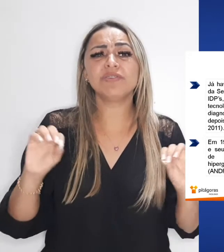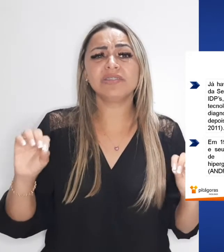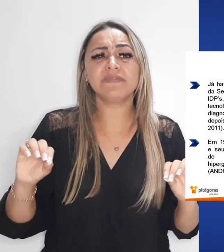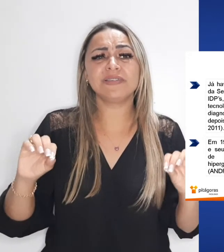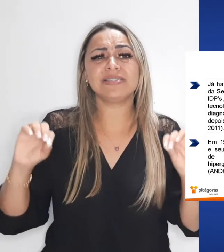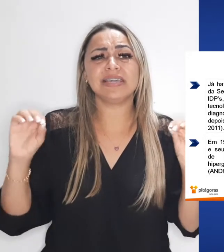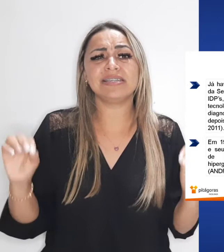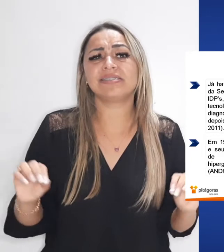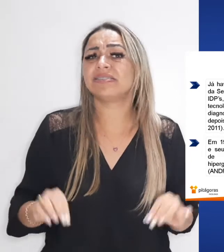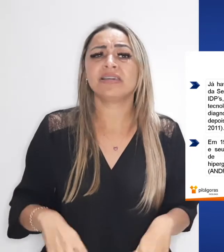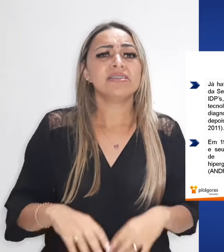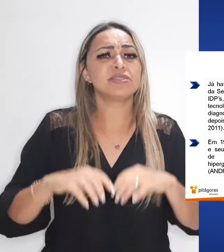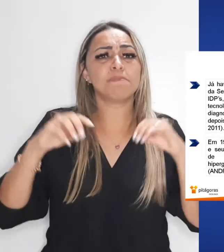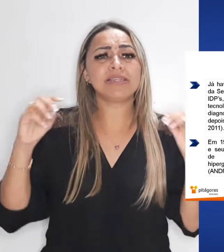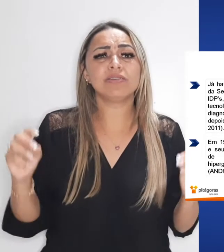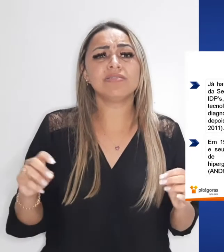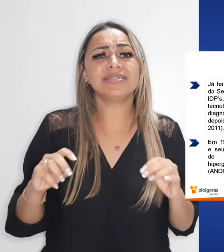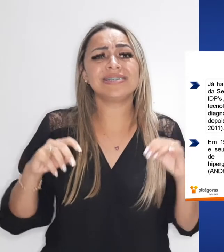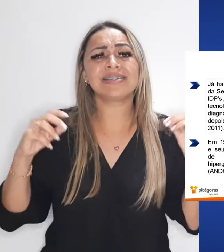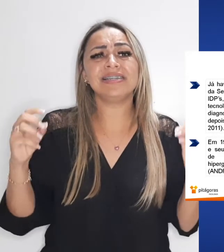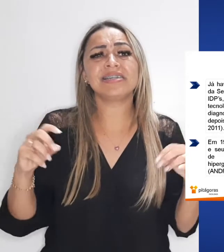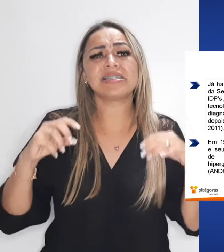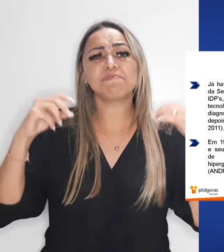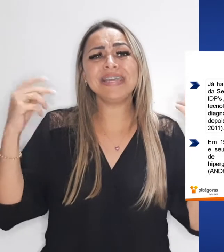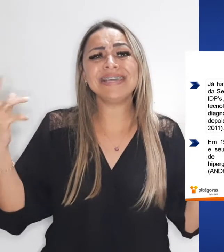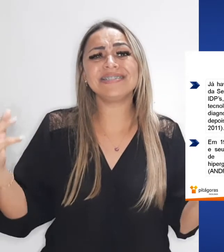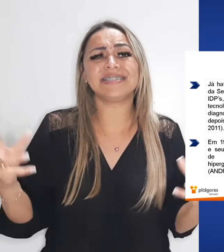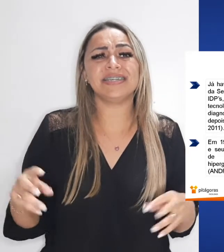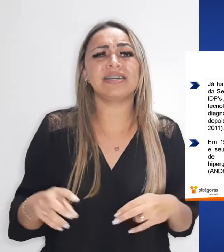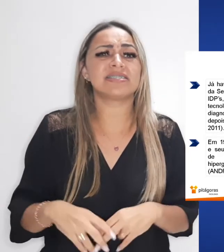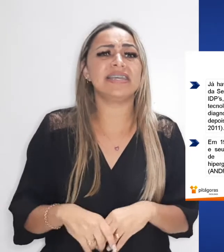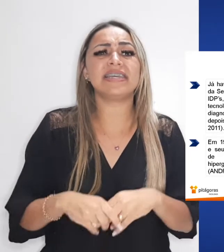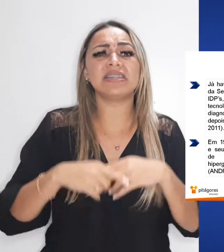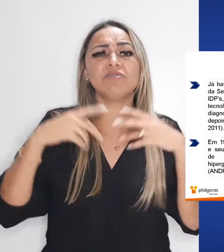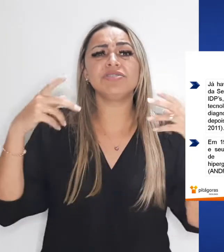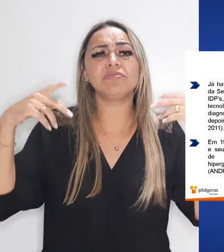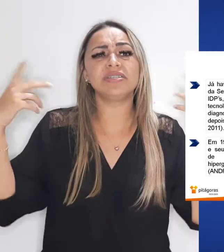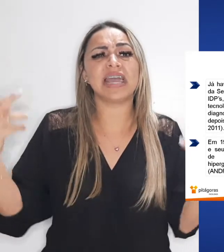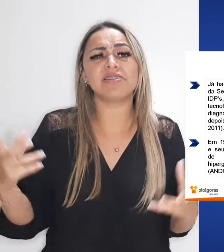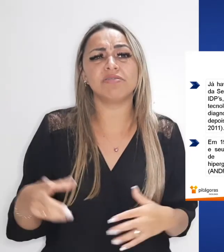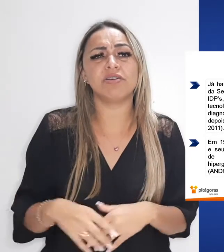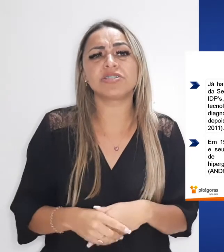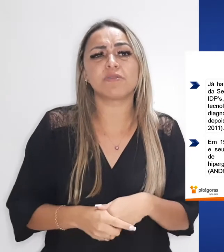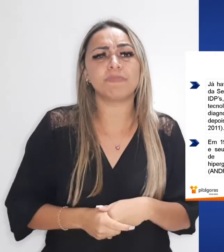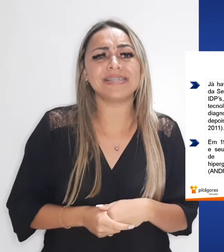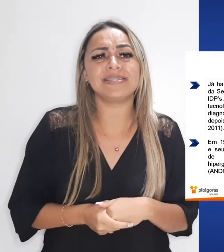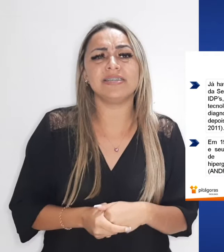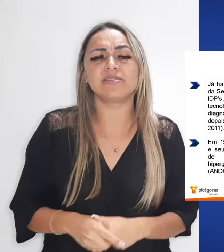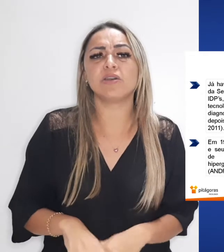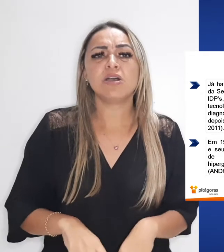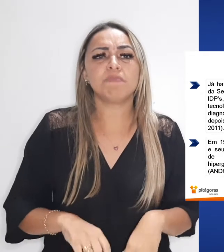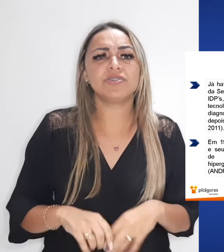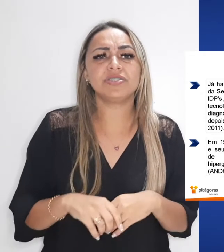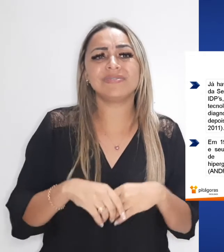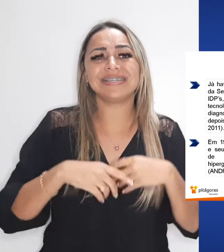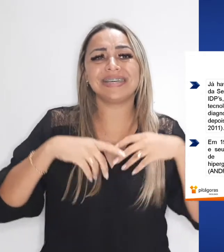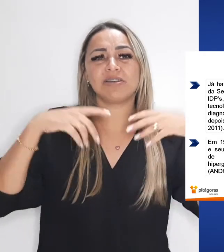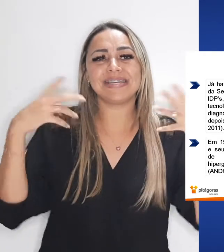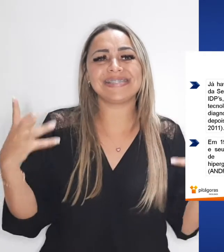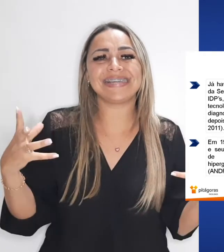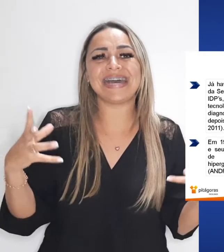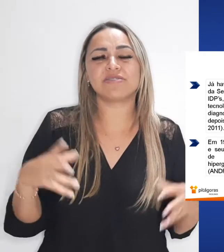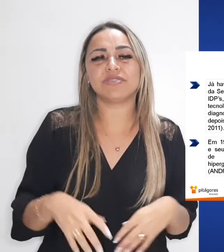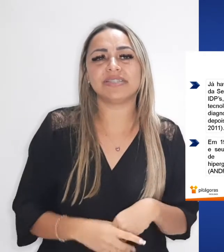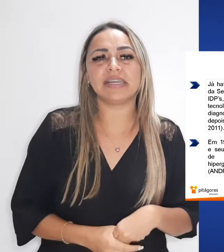as imunodeficiências são patologias clínicas bem antigas e que não tinham um diagnóstico preciso, pois tinham um